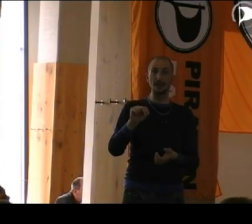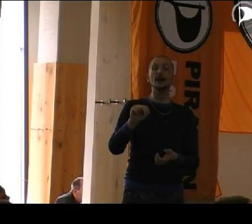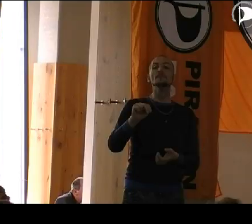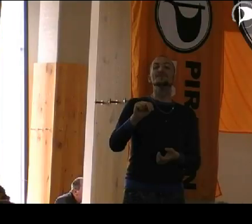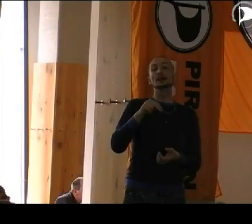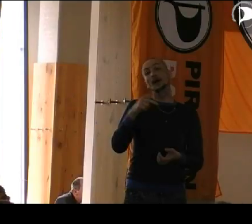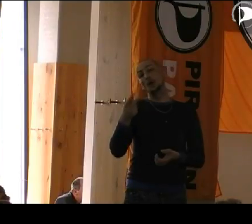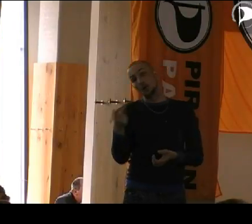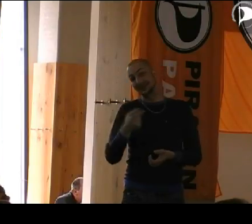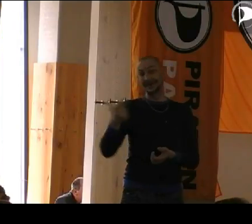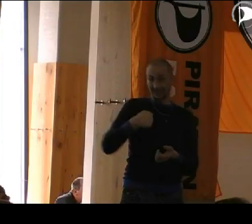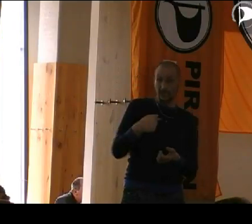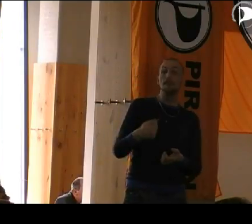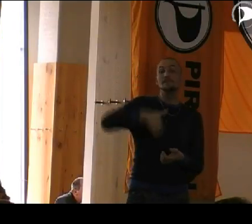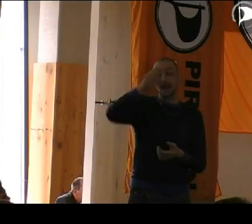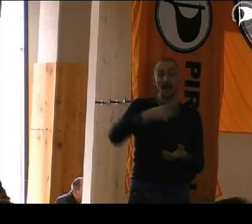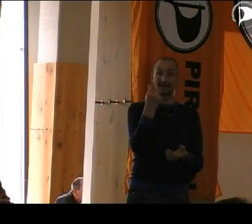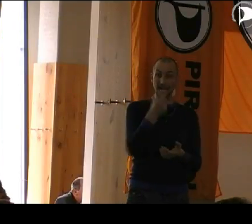damit ist